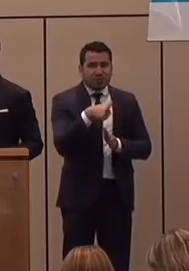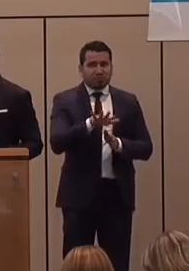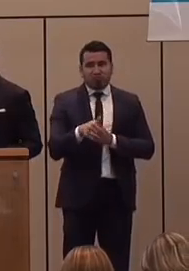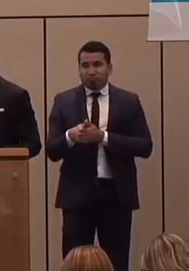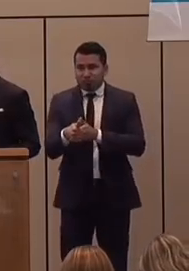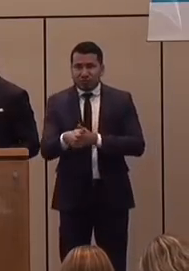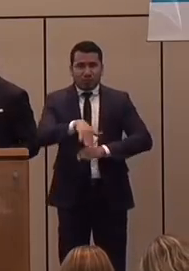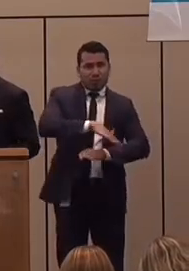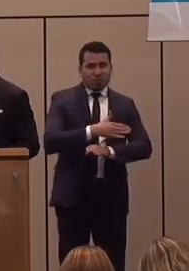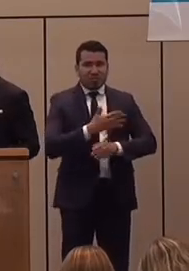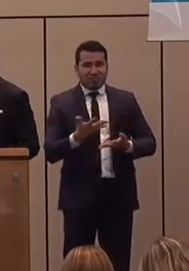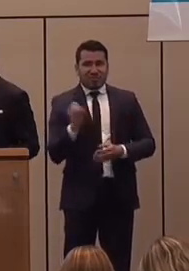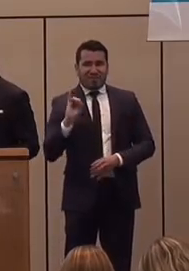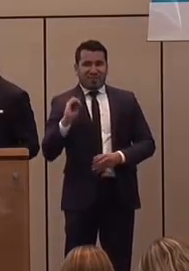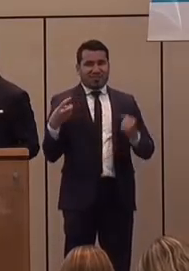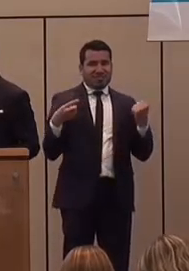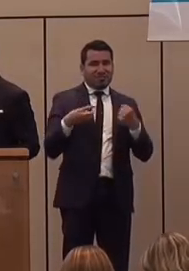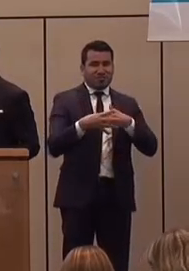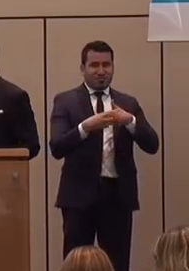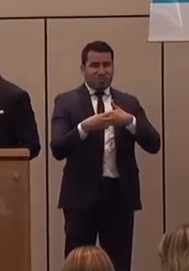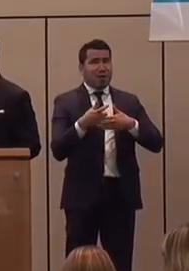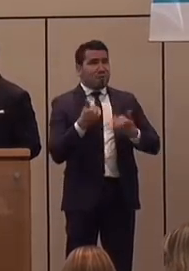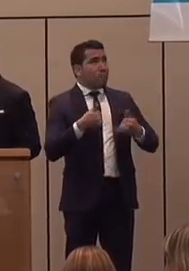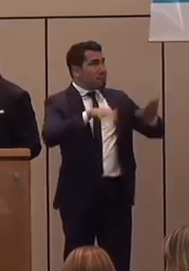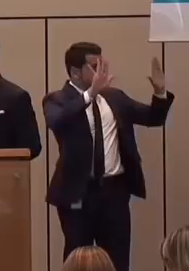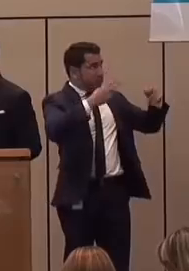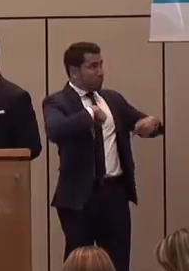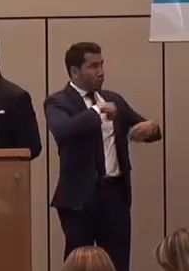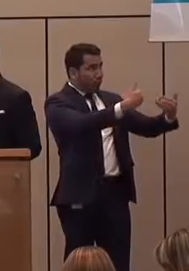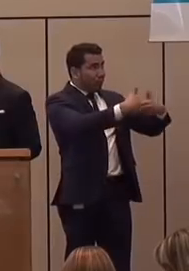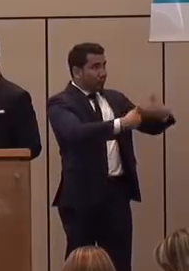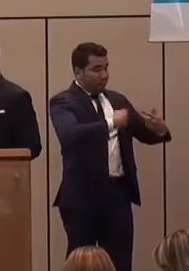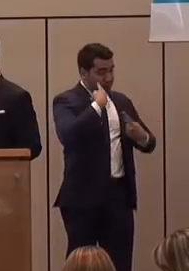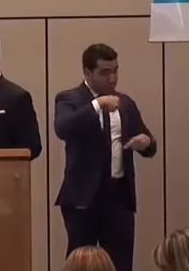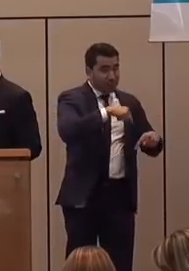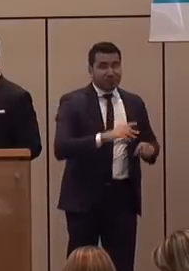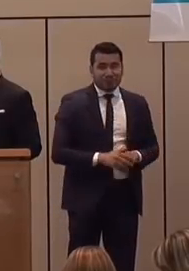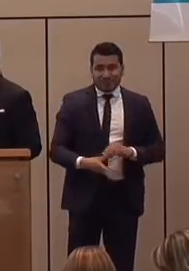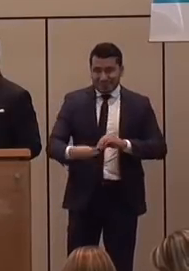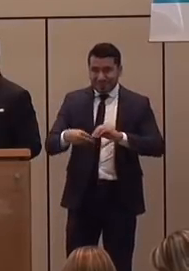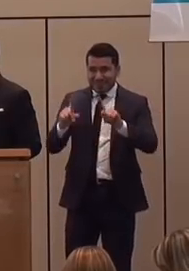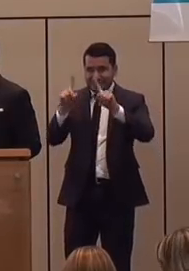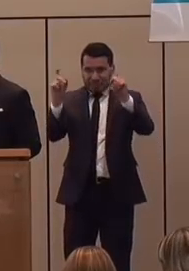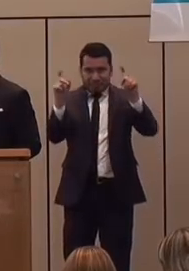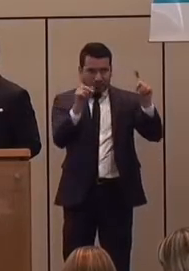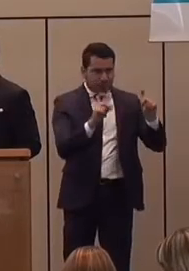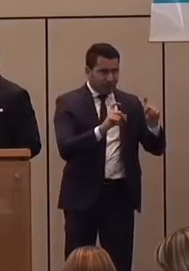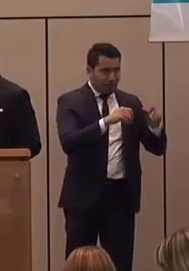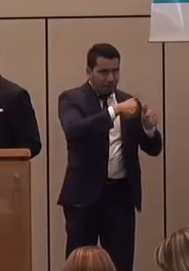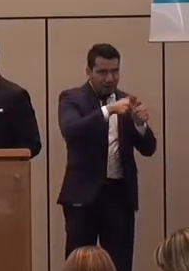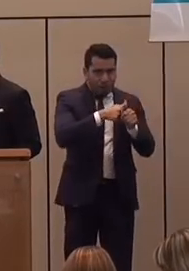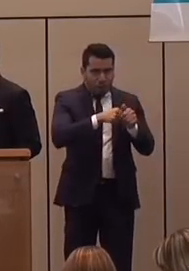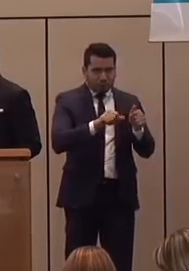también han alzado la mano y han dicho dónde estamos la ruta de la selva o sea van a salir además de por destinos rutas temáticas así que estén muy